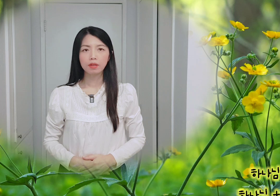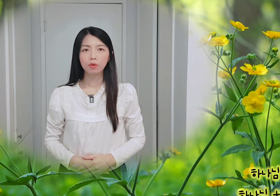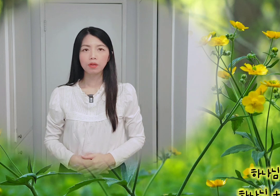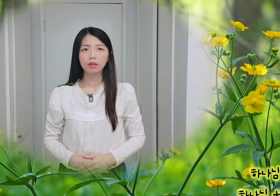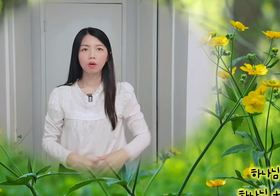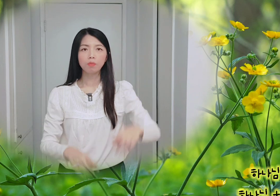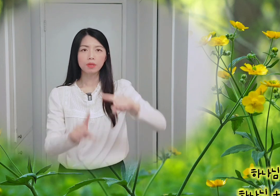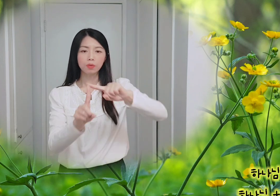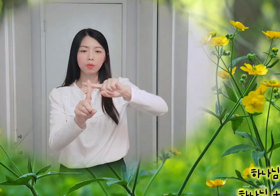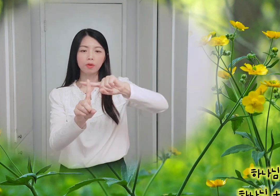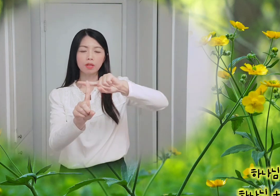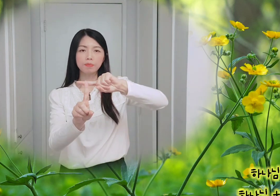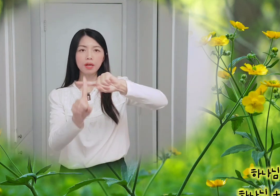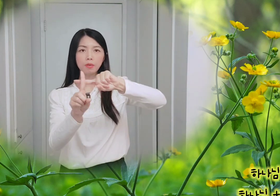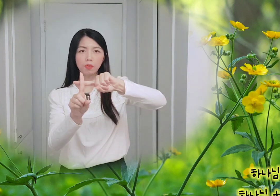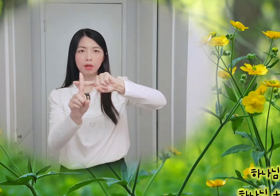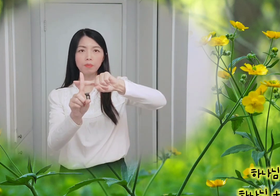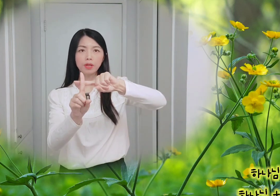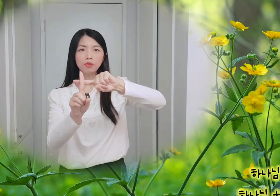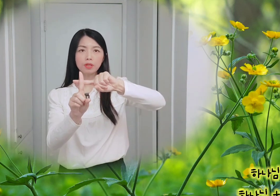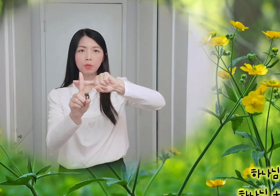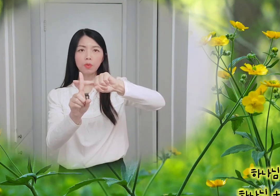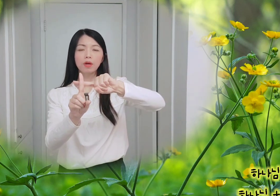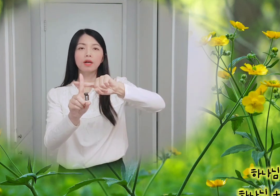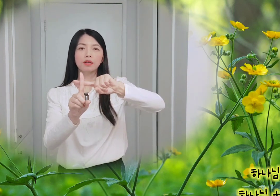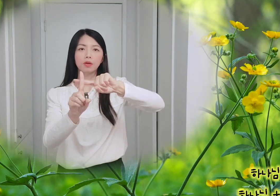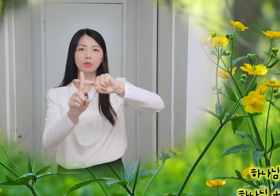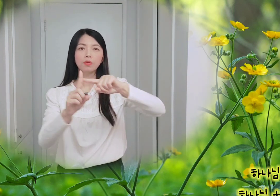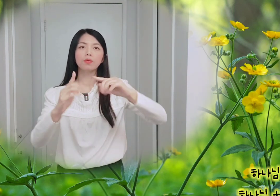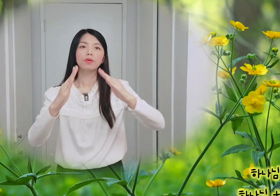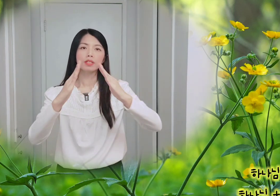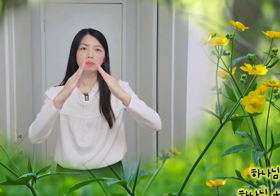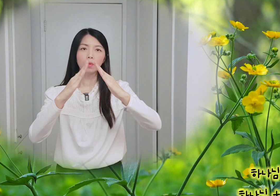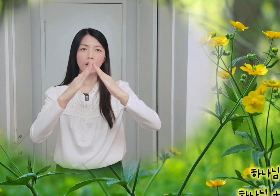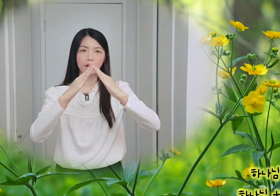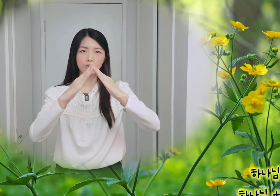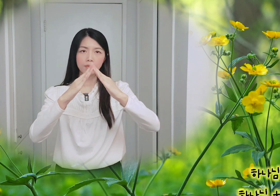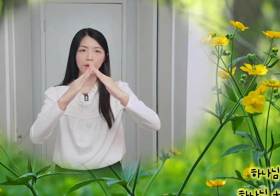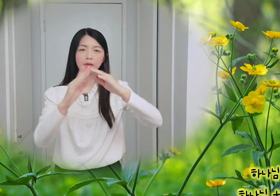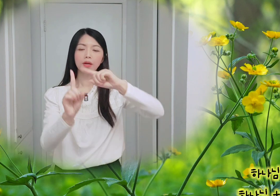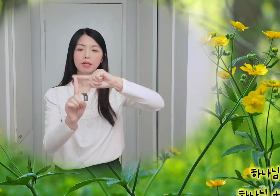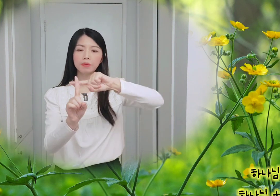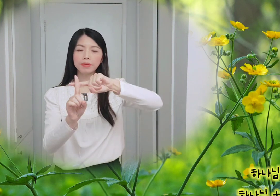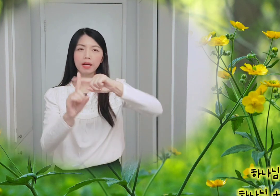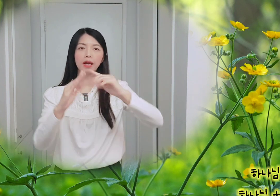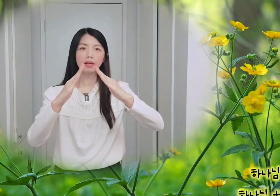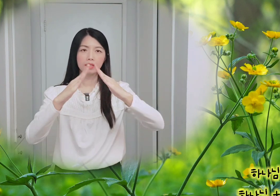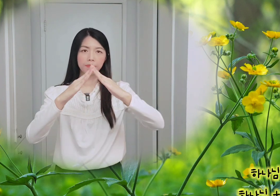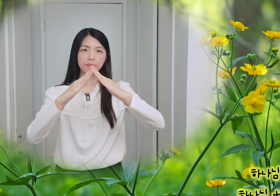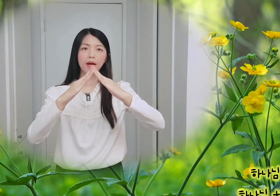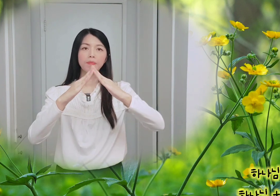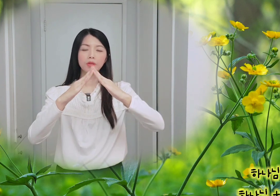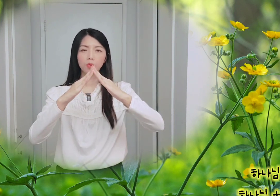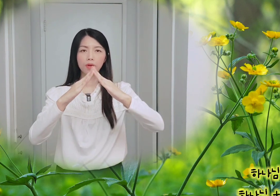교회라고 하는 뜻의 수어는 검지로 이렇게 십자가 모양을 한번 해주시고 그리고 집 모양을 해주시면 십자가